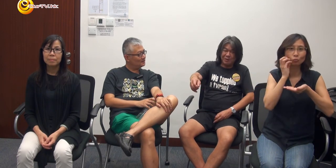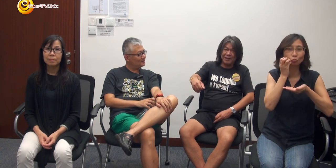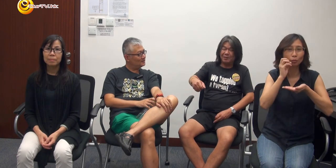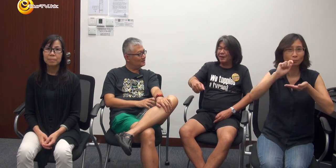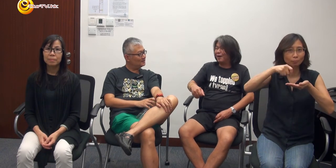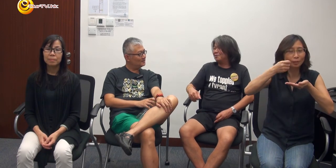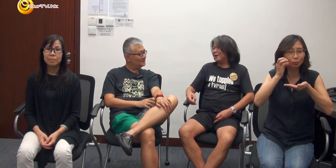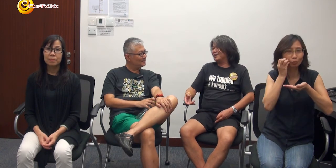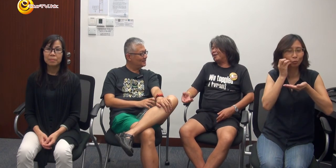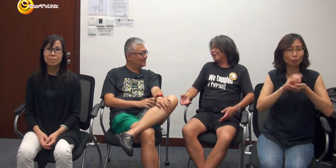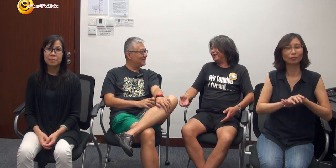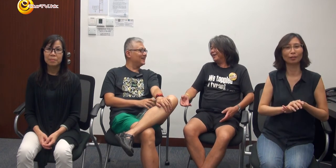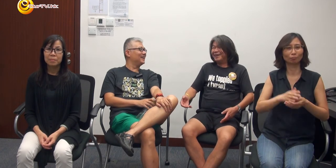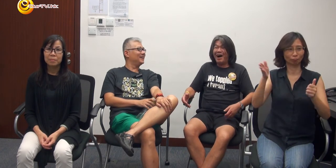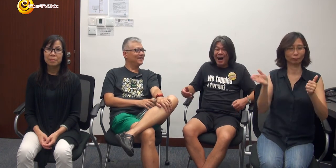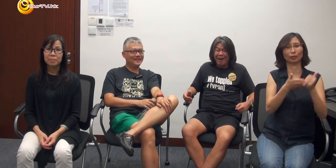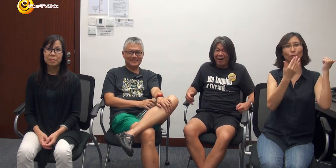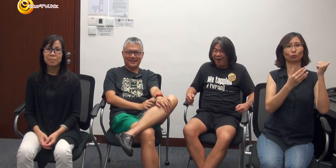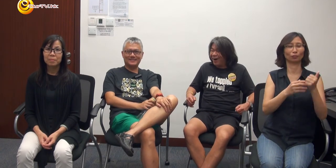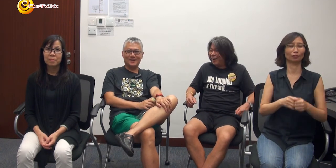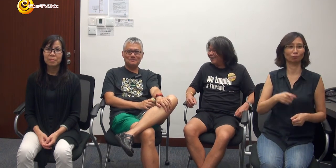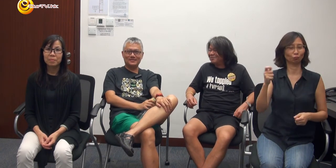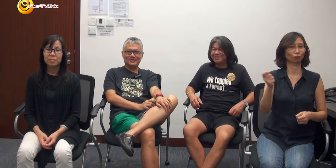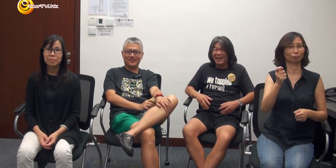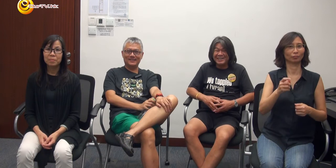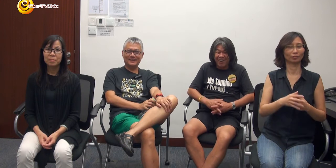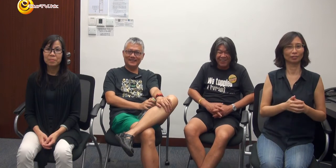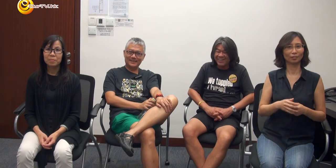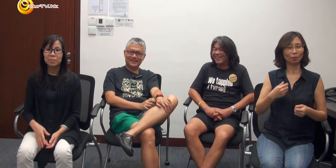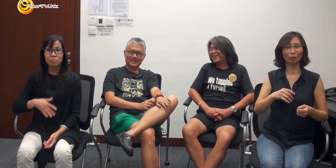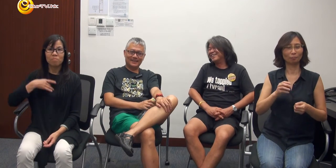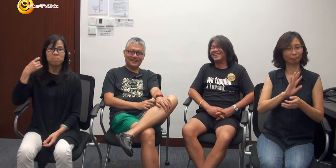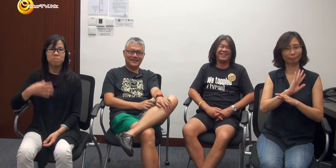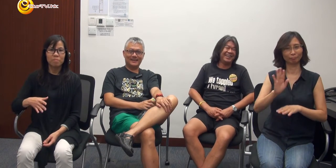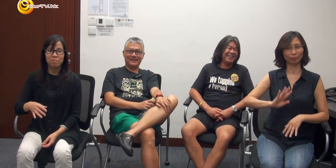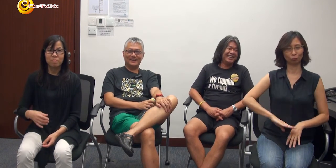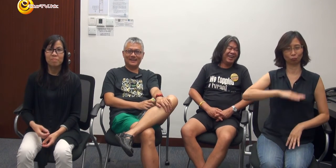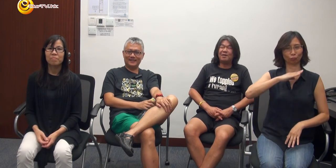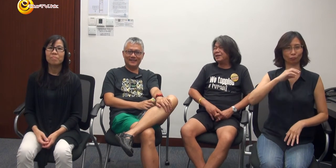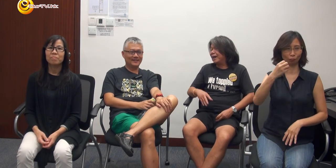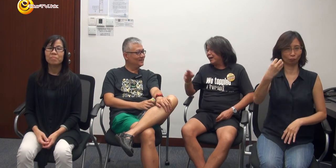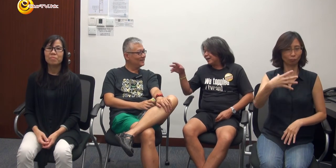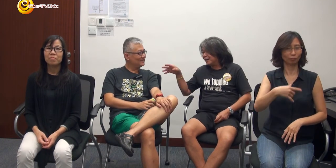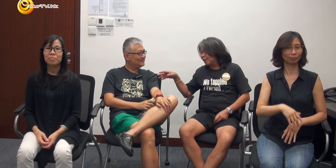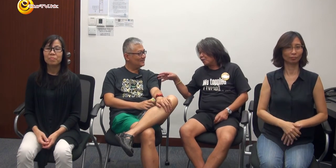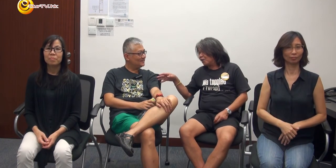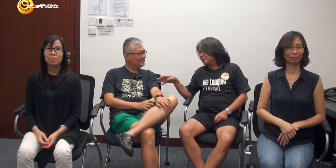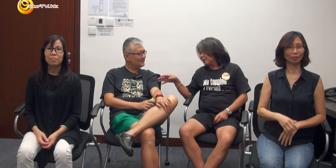先咁樣，啊即刻炒咗，啊話我 走畢粥， 畢粥， 唉， 話俾你聽啦，其實我講嗰個就係叫